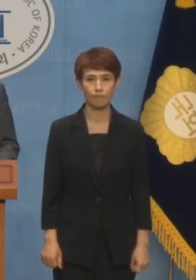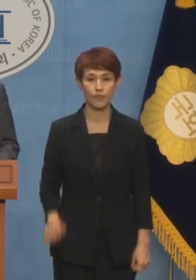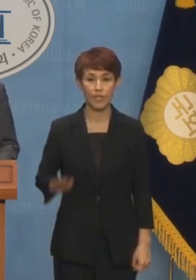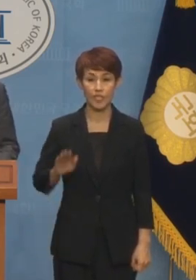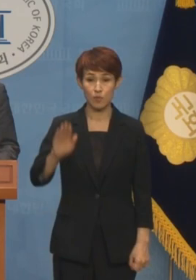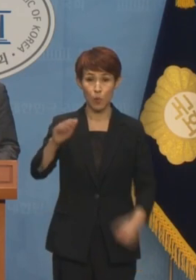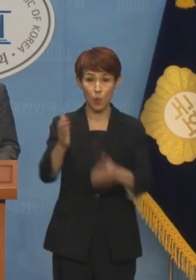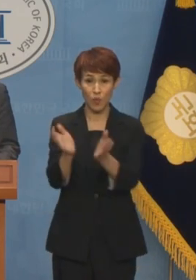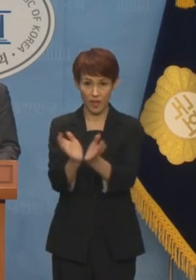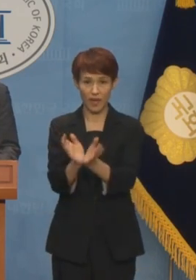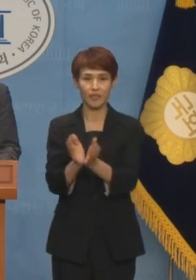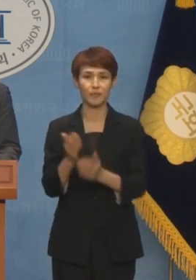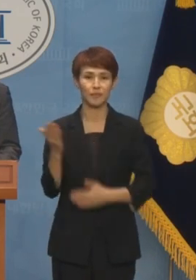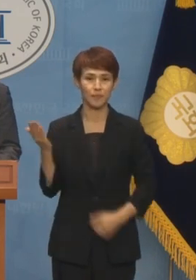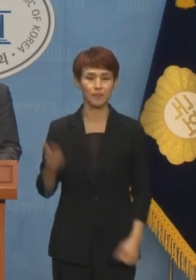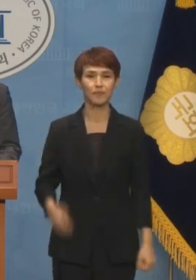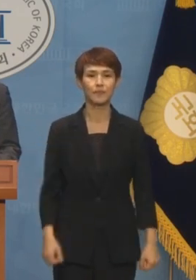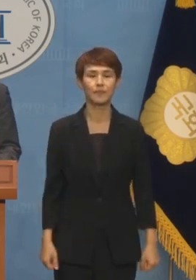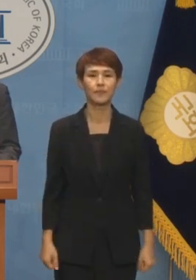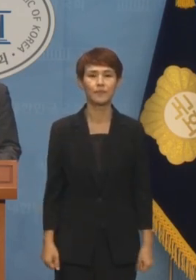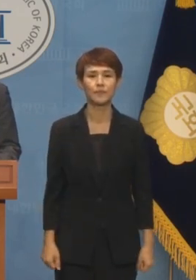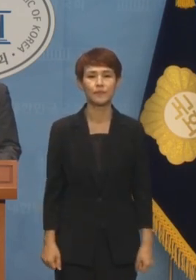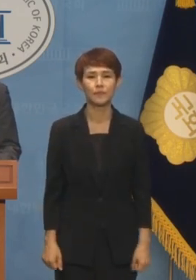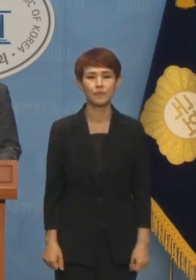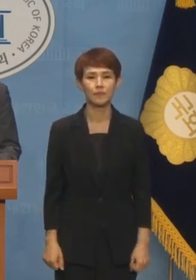진보당 강성입니다.